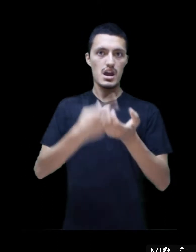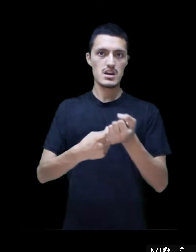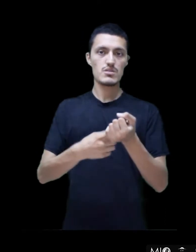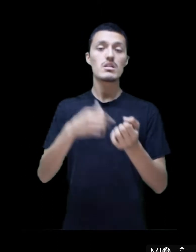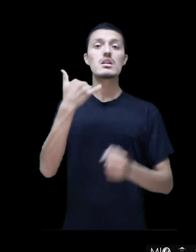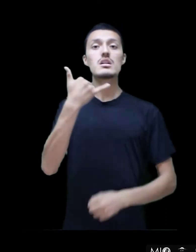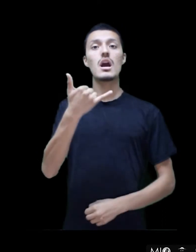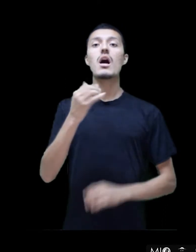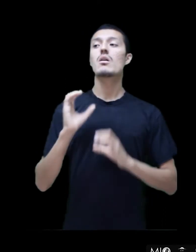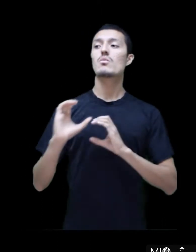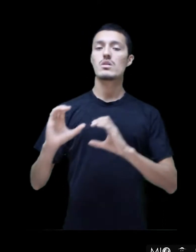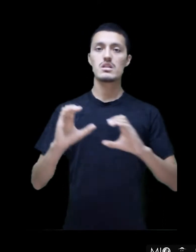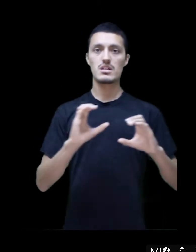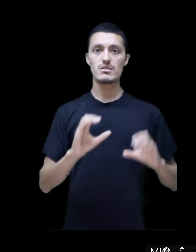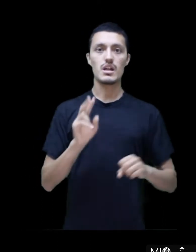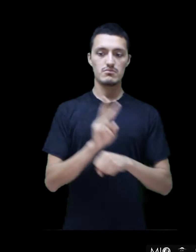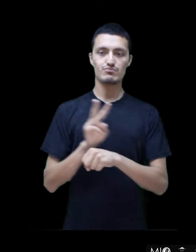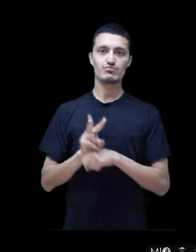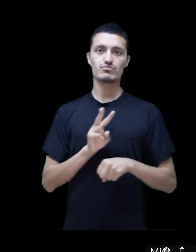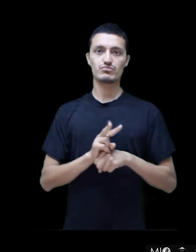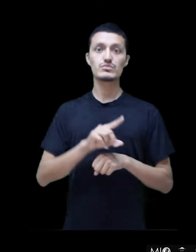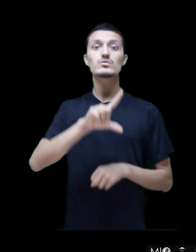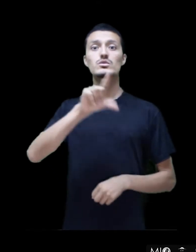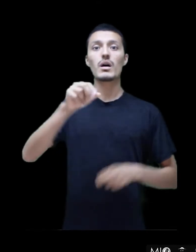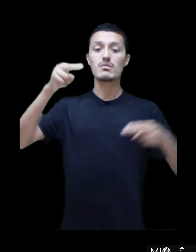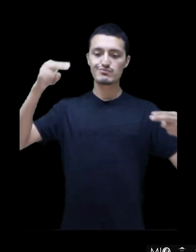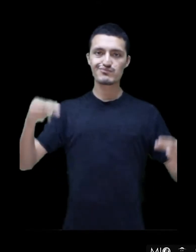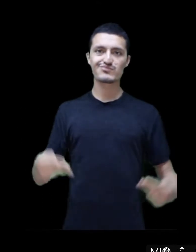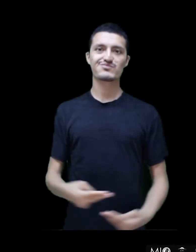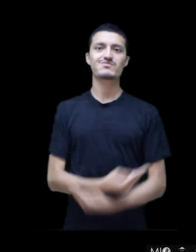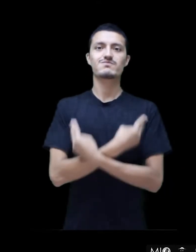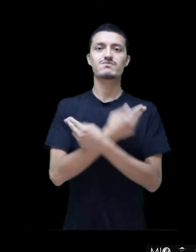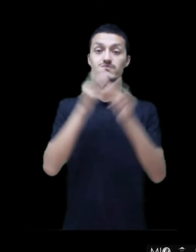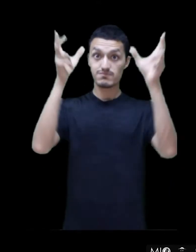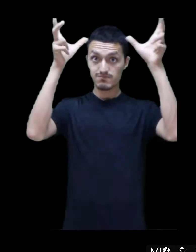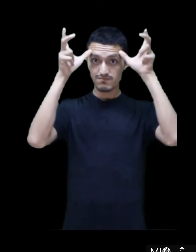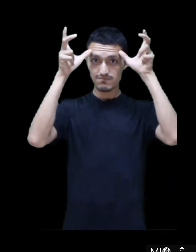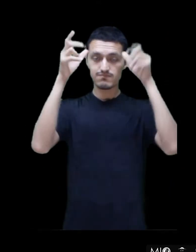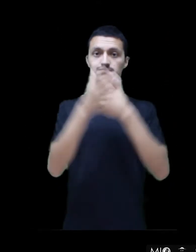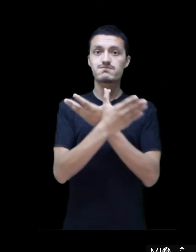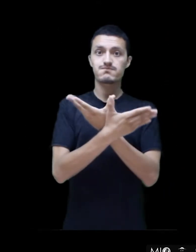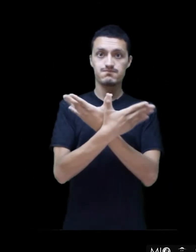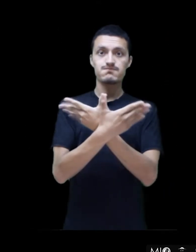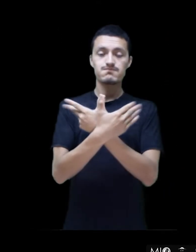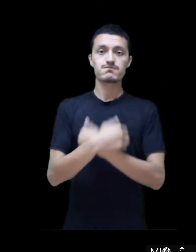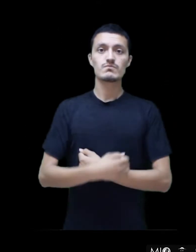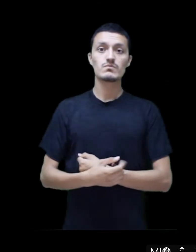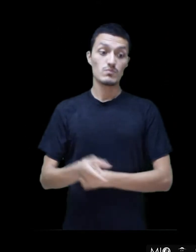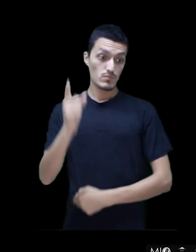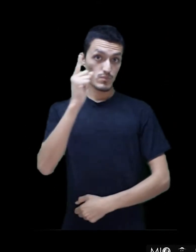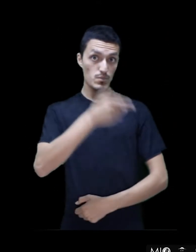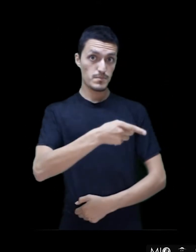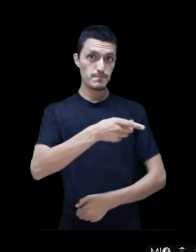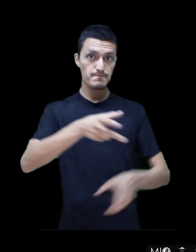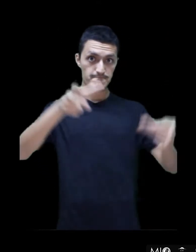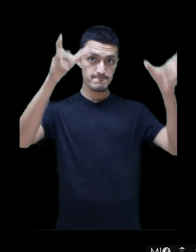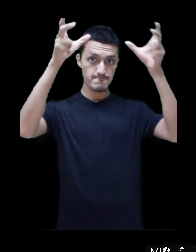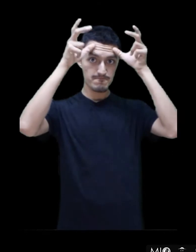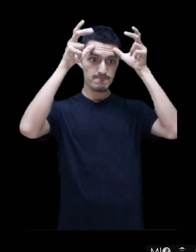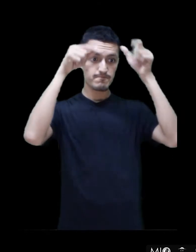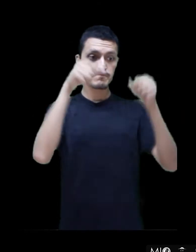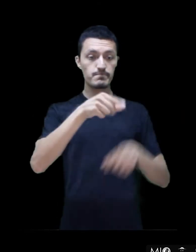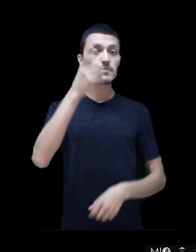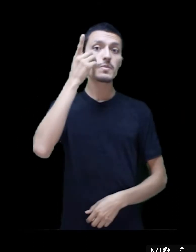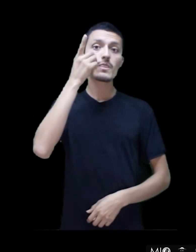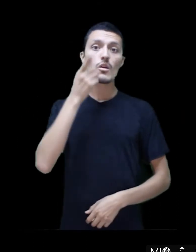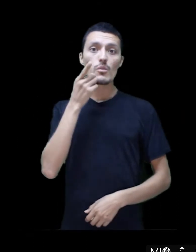cuide. Al instante nacieron los venados y los pájaros. Tú,